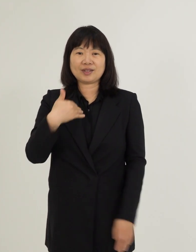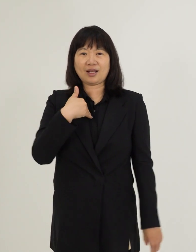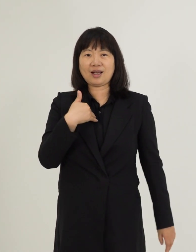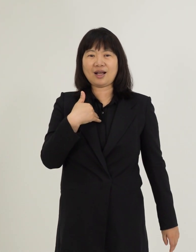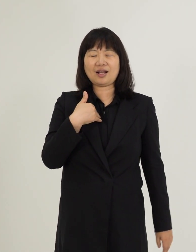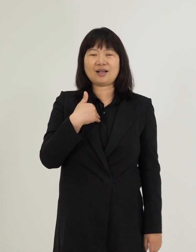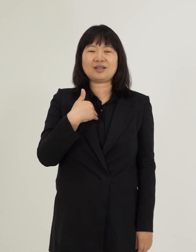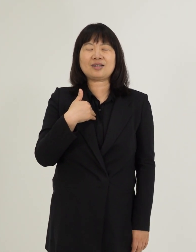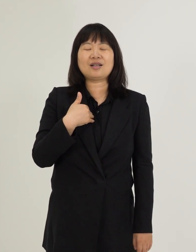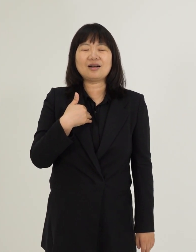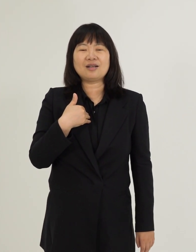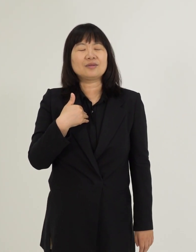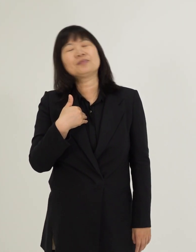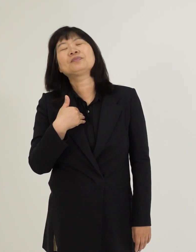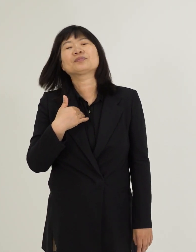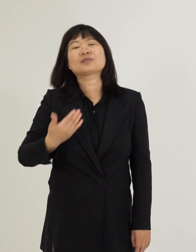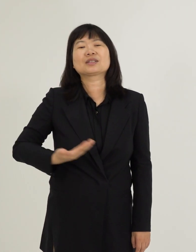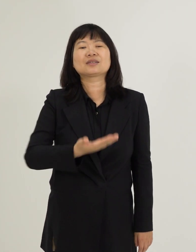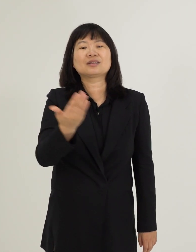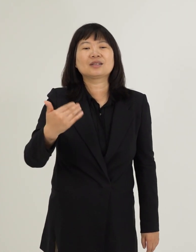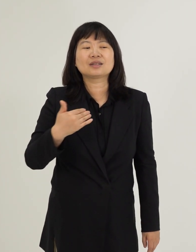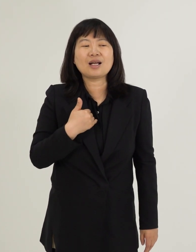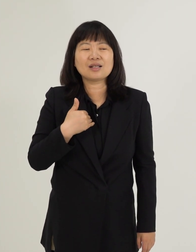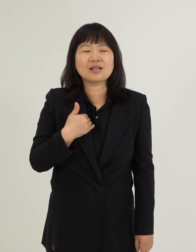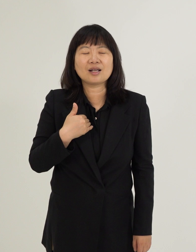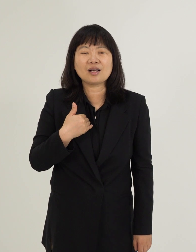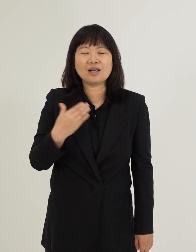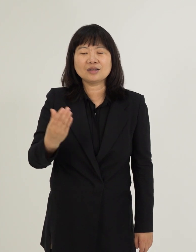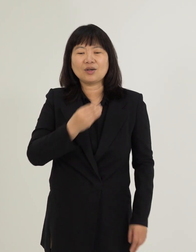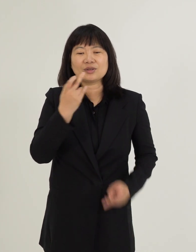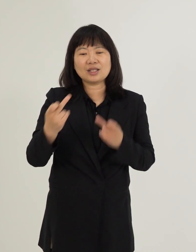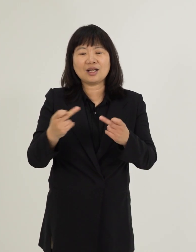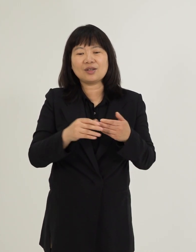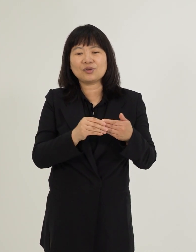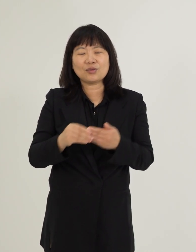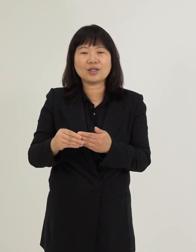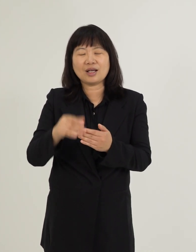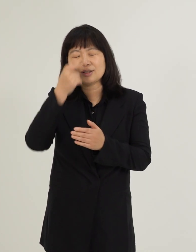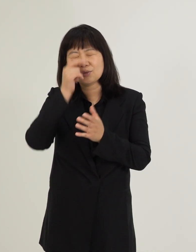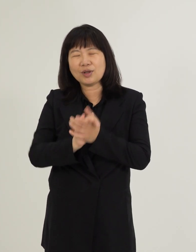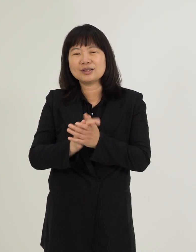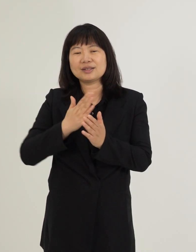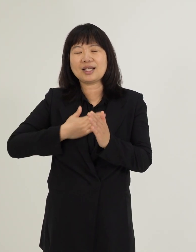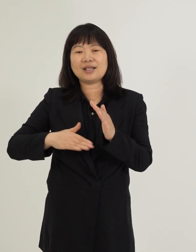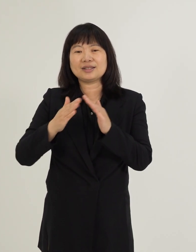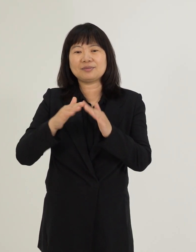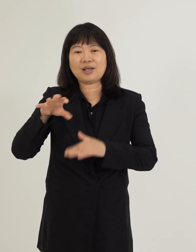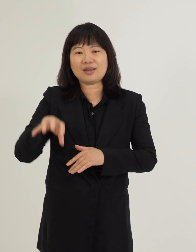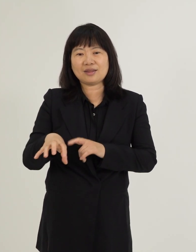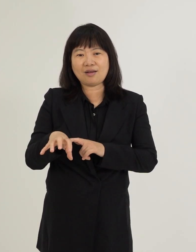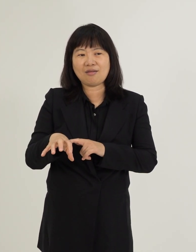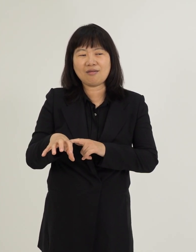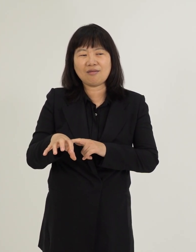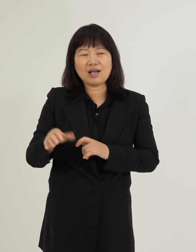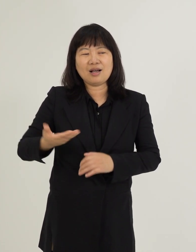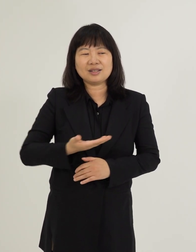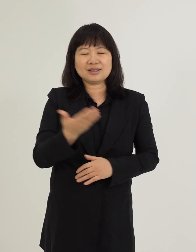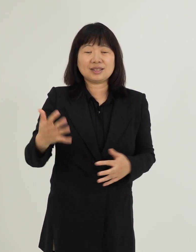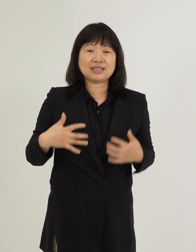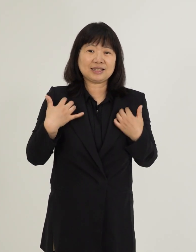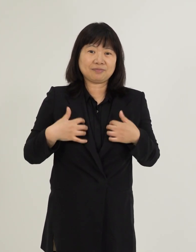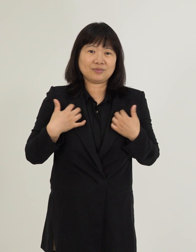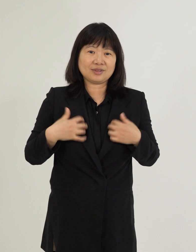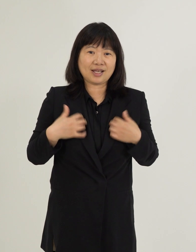내가 곧 그들을 나의 성산으로 인도하여 기도하는 내 집에서 그들을